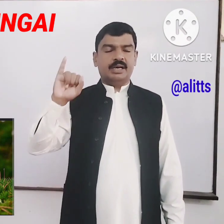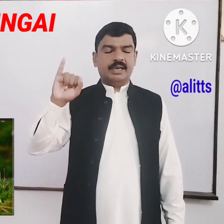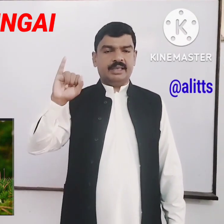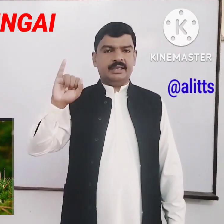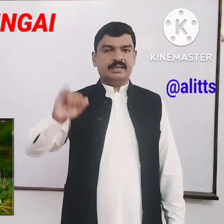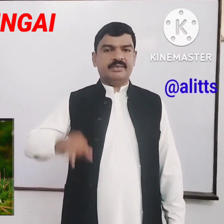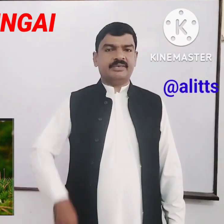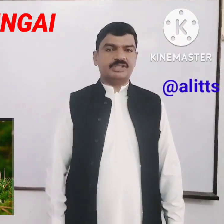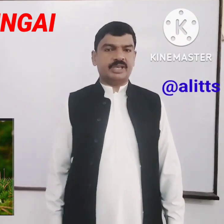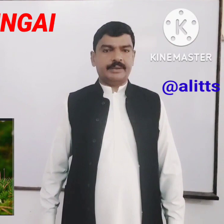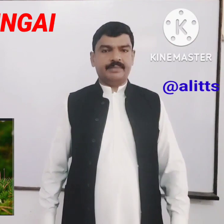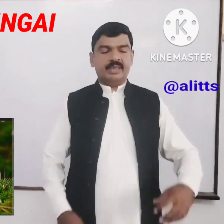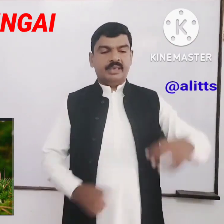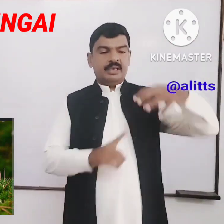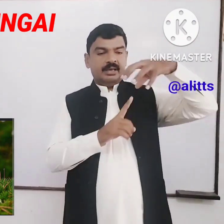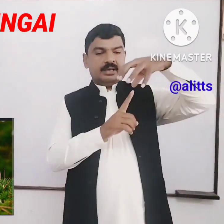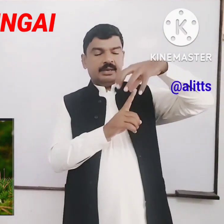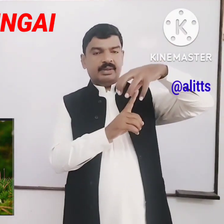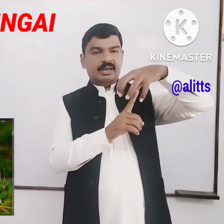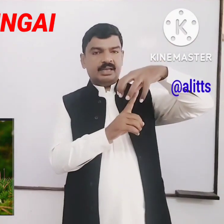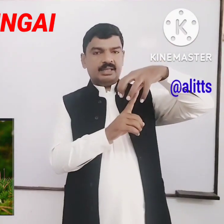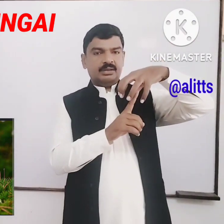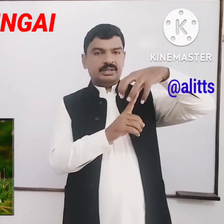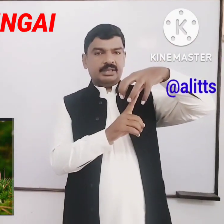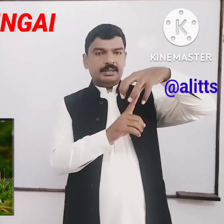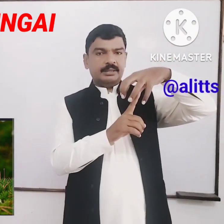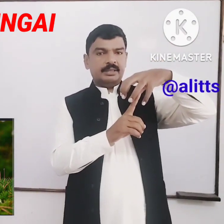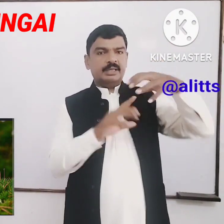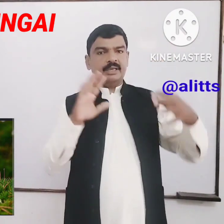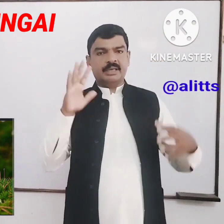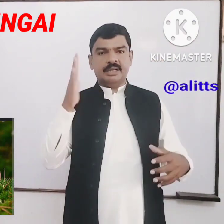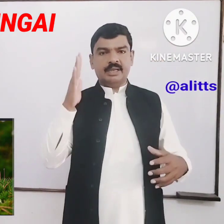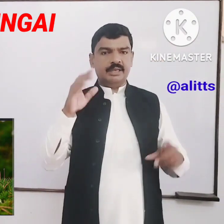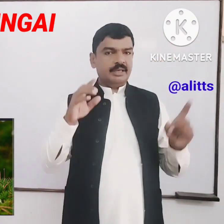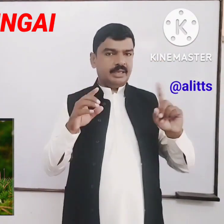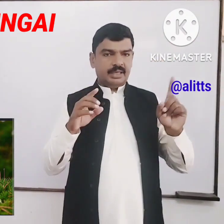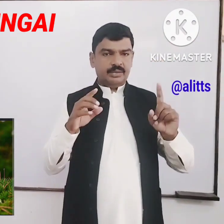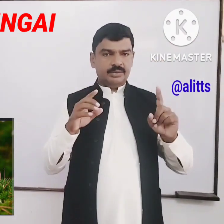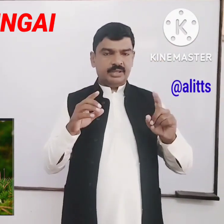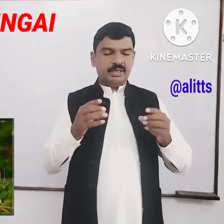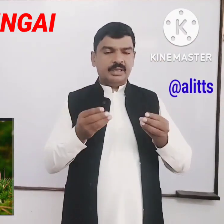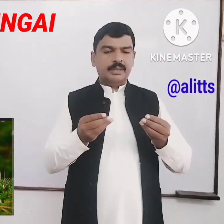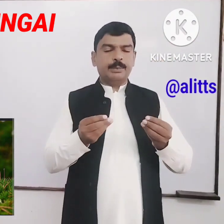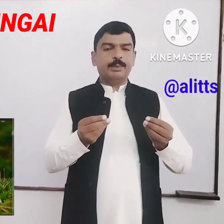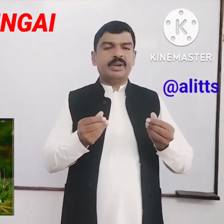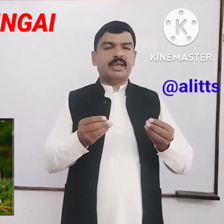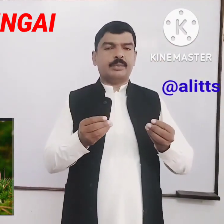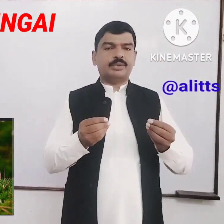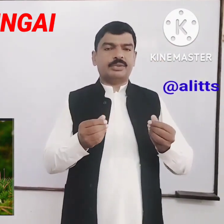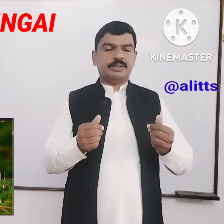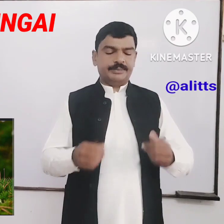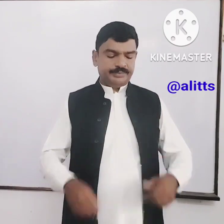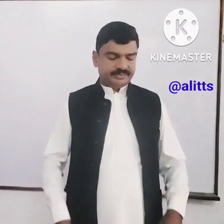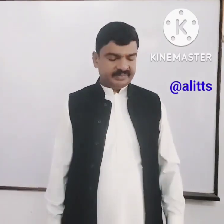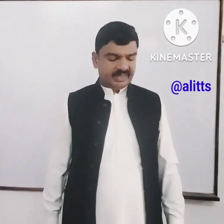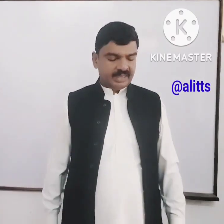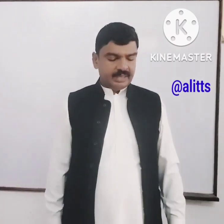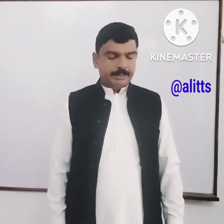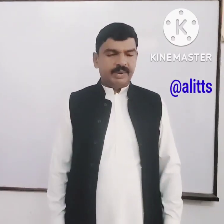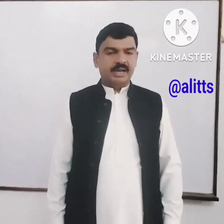FUNGAI फंजाई। अम्ब्रेला की तरह होते हैं, ग्रीन नहीं होते, मुलायम होते।